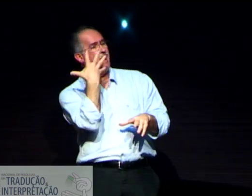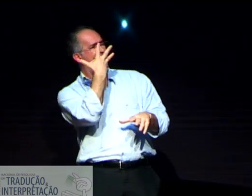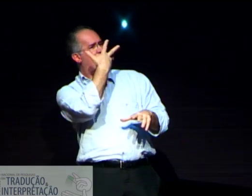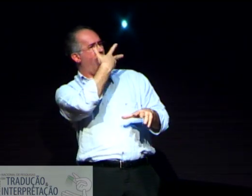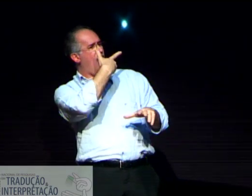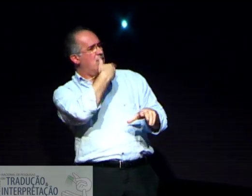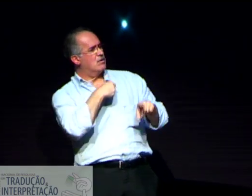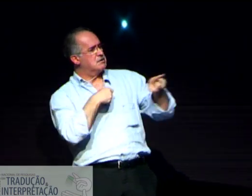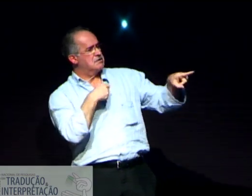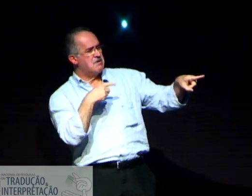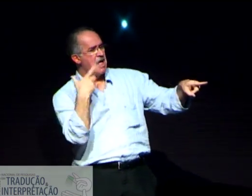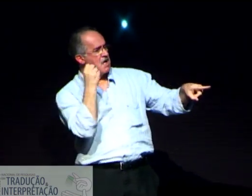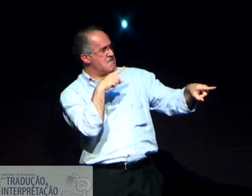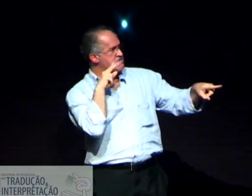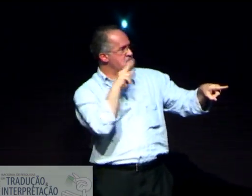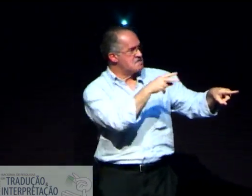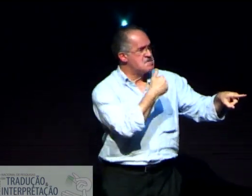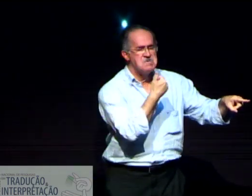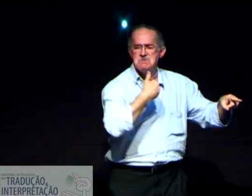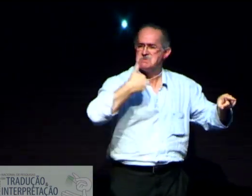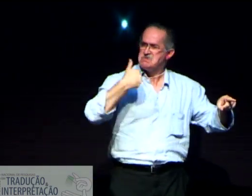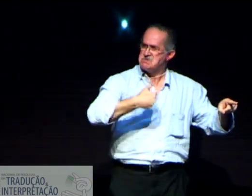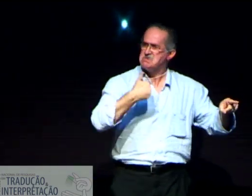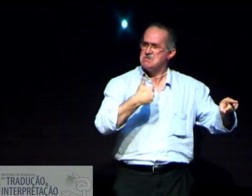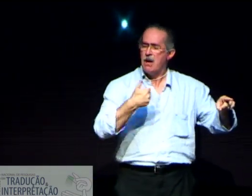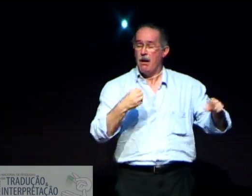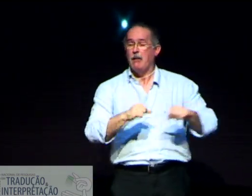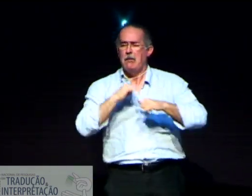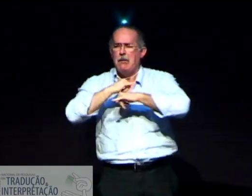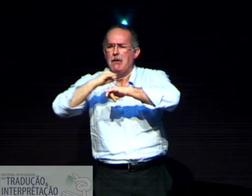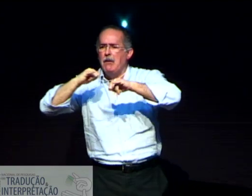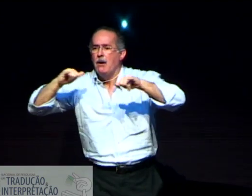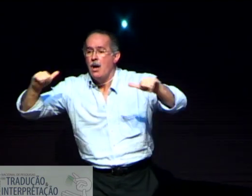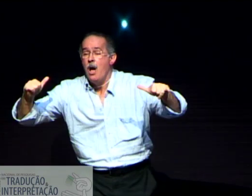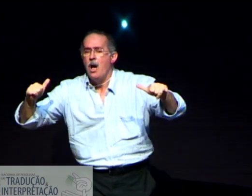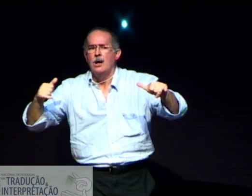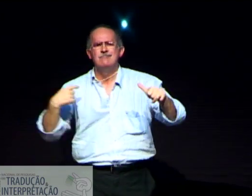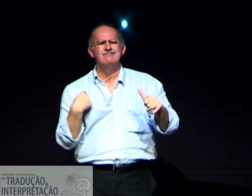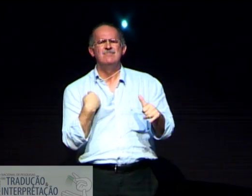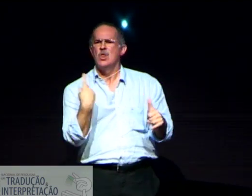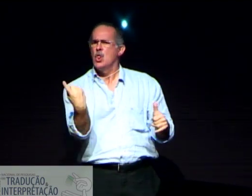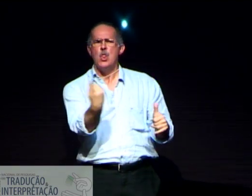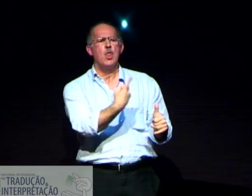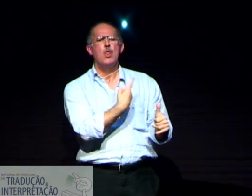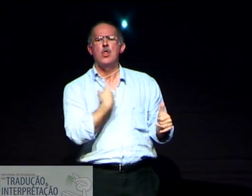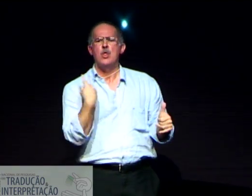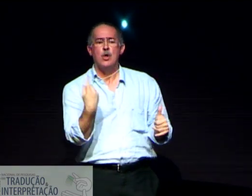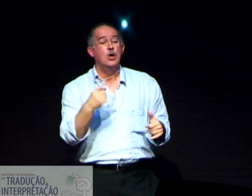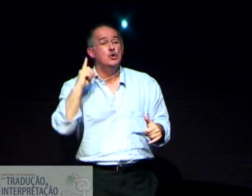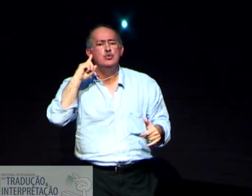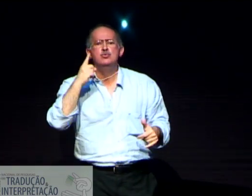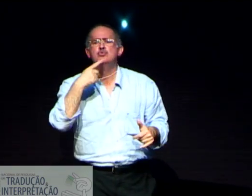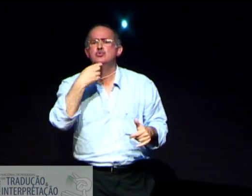Normalmente eles apresentam, né, como uma solução, como algo muito positivo esses aplicativos.